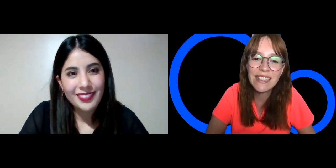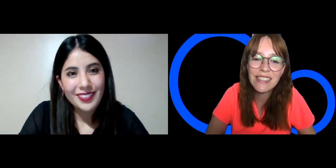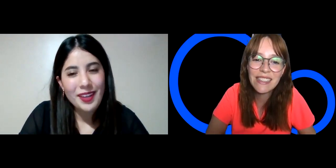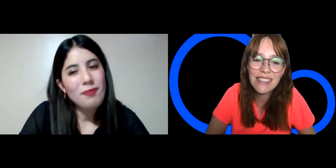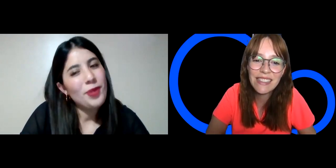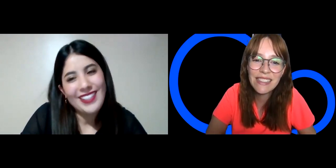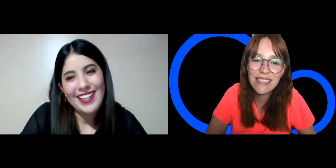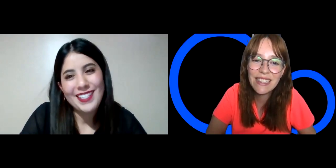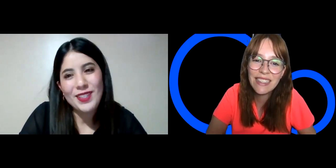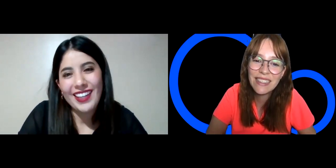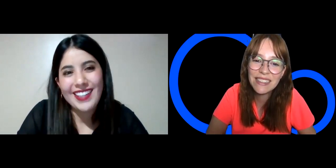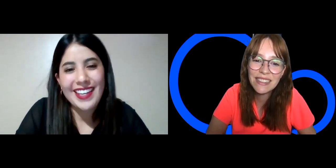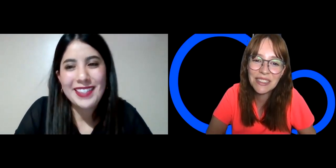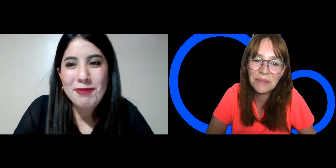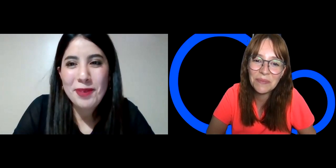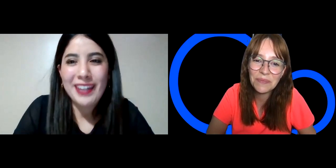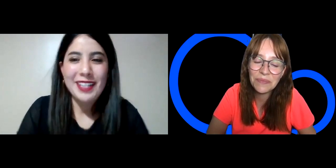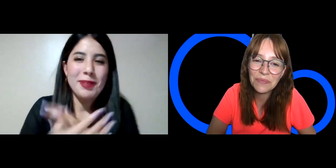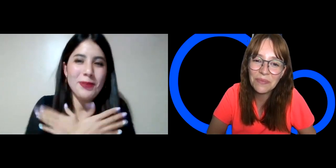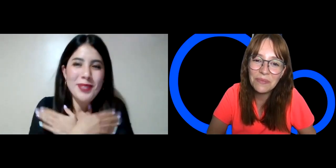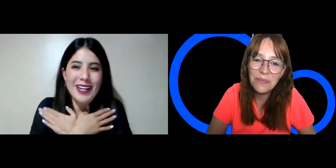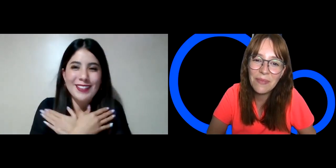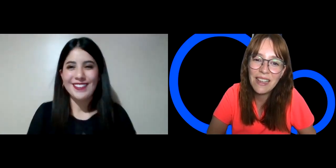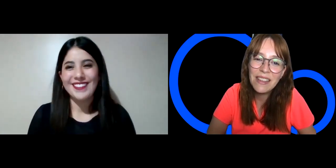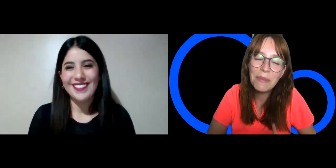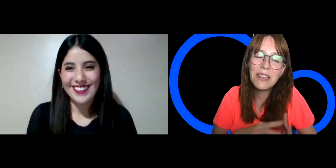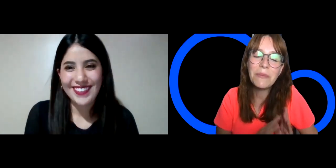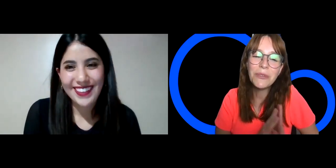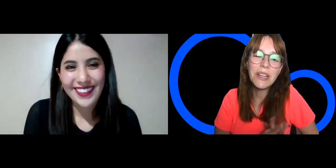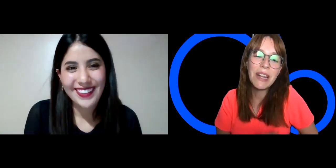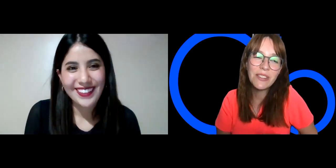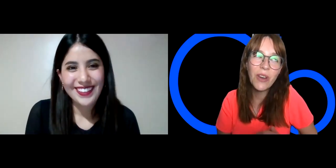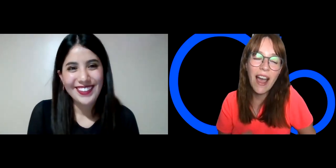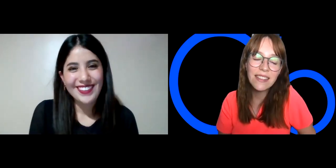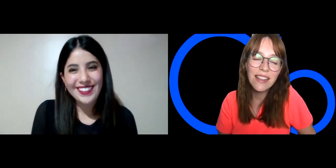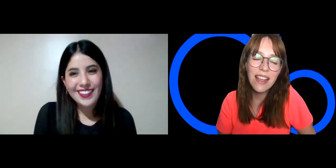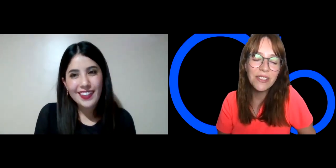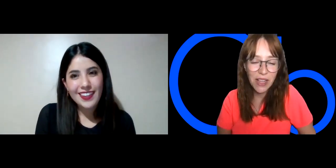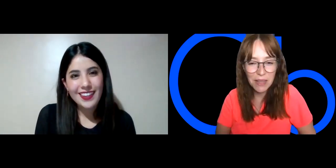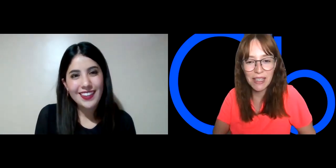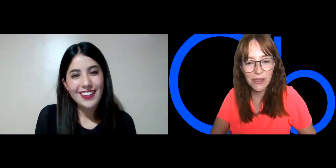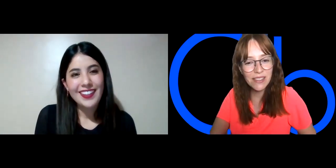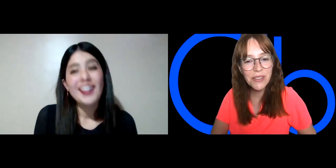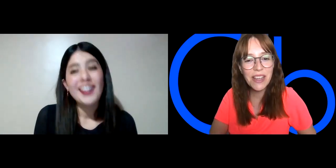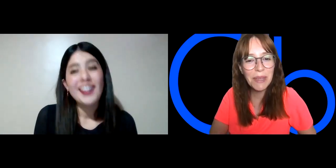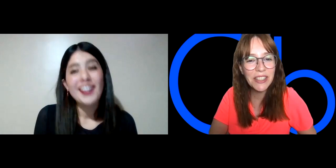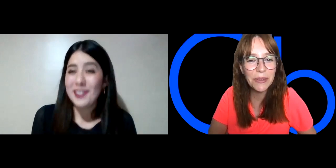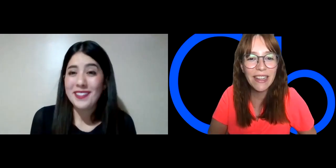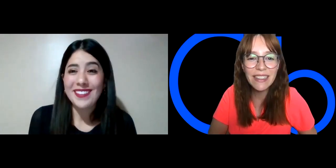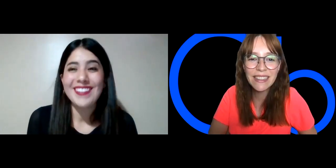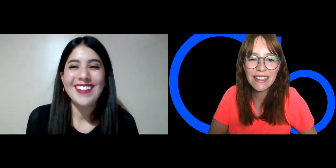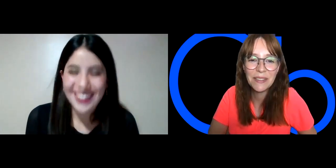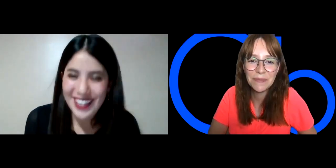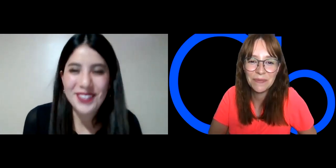Liz. Muchas gracias a ustedes, que estén muy bien, les mando unos abrazos. Te mandamos un abrazo hasta Ciudad de México. Estás en Ciudad de México,